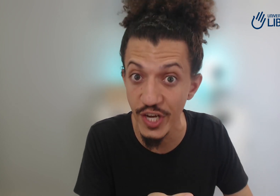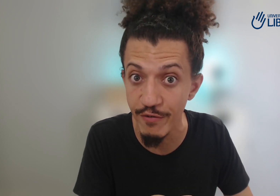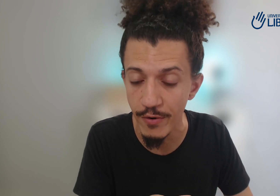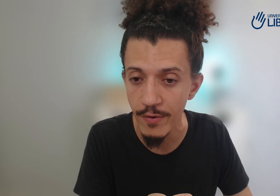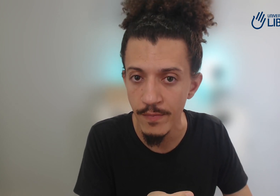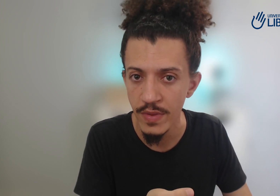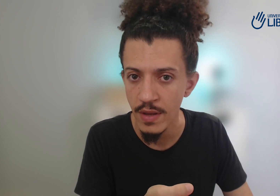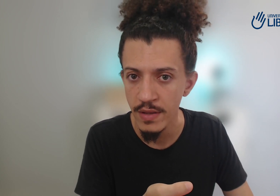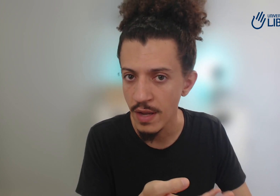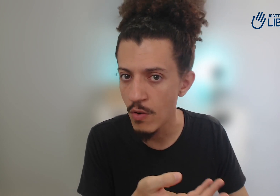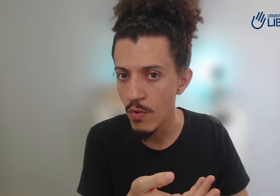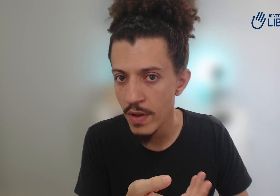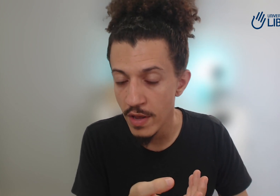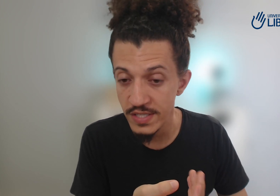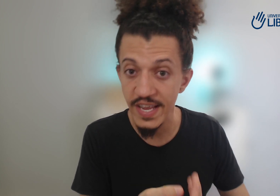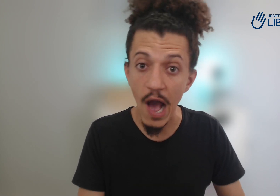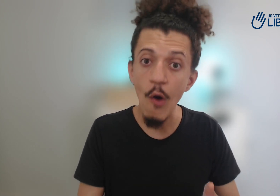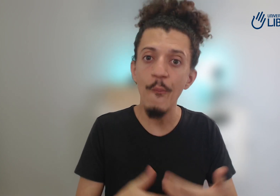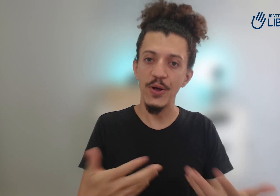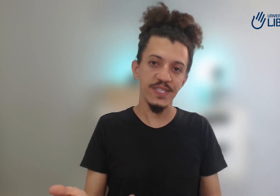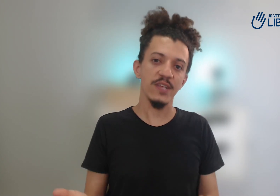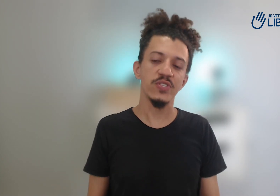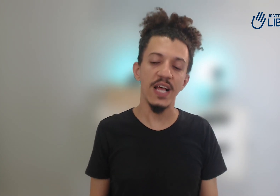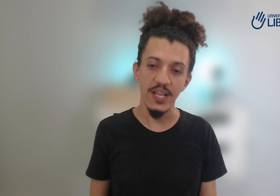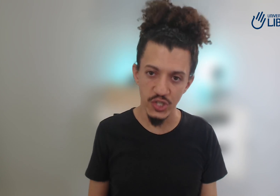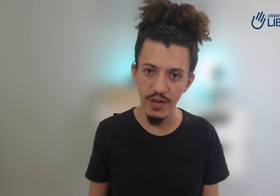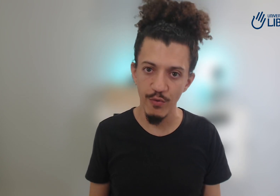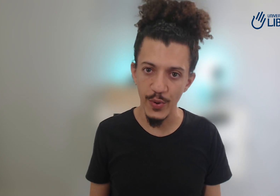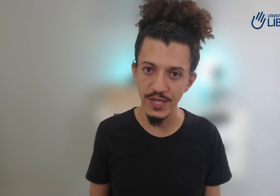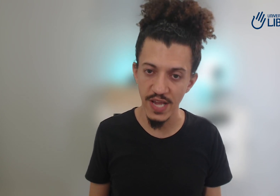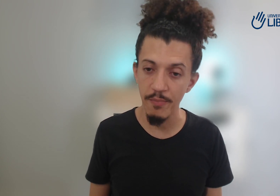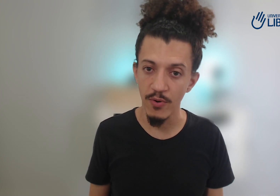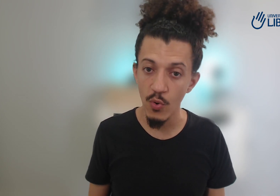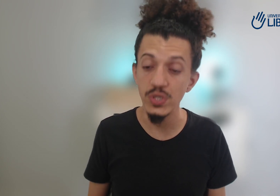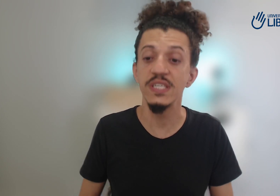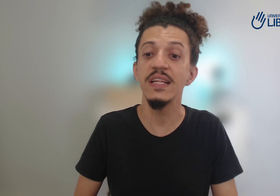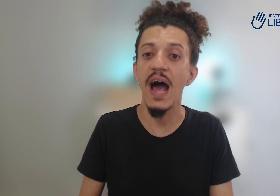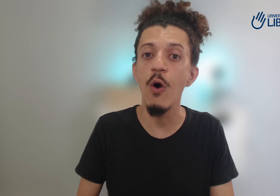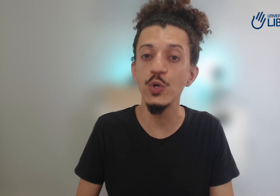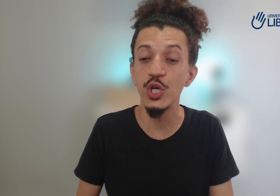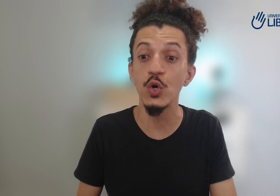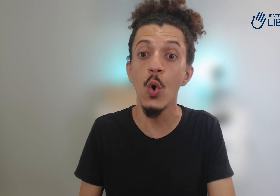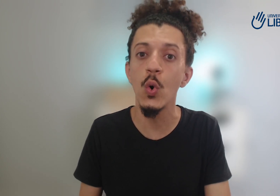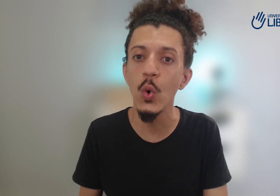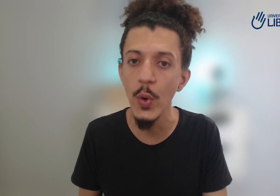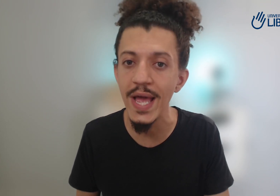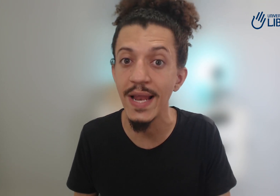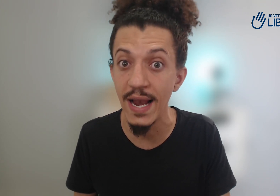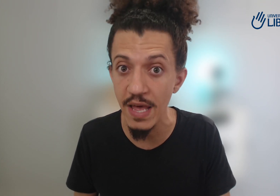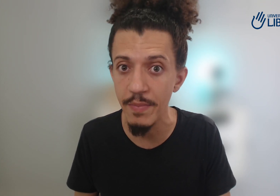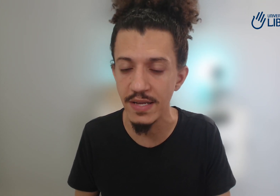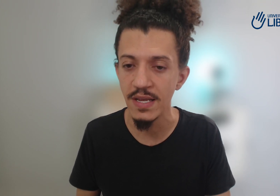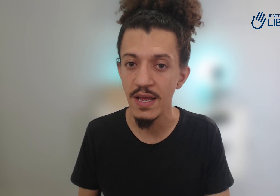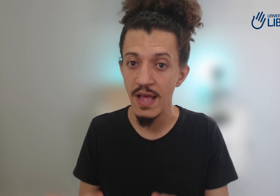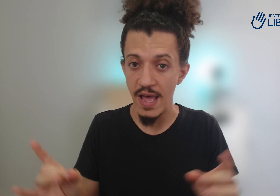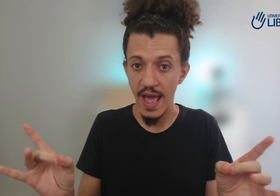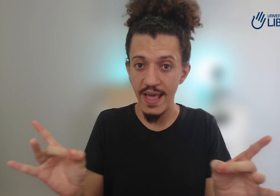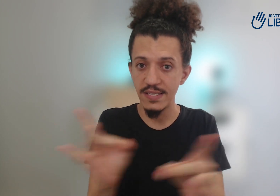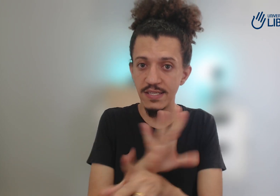seletivo. Então, se é um processo seletivo, por exemplo, o sinal de concluir na Libras é esse